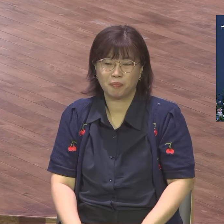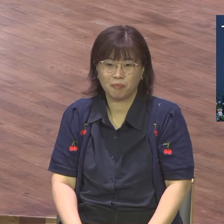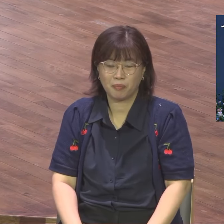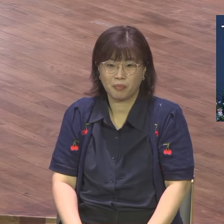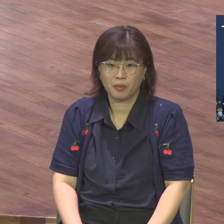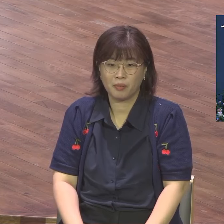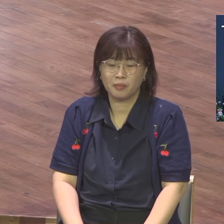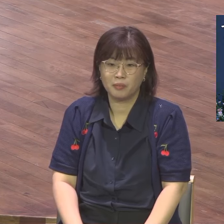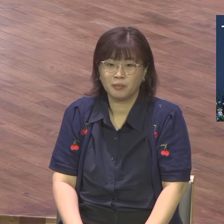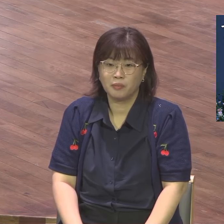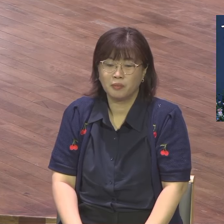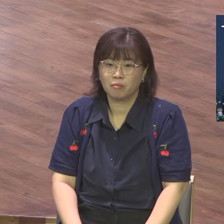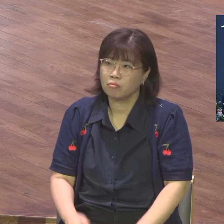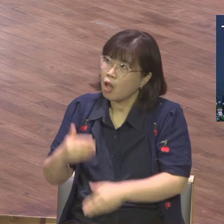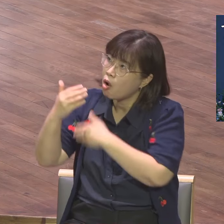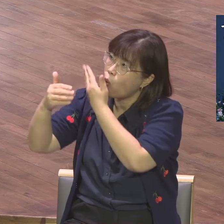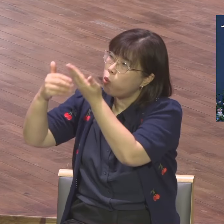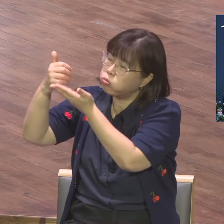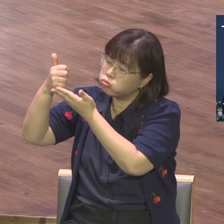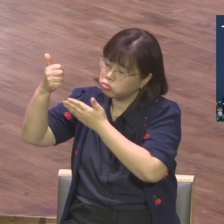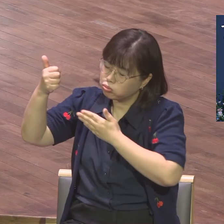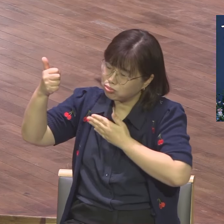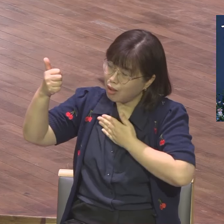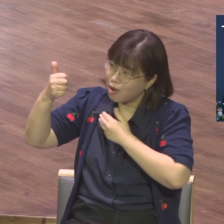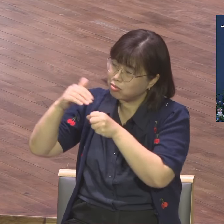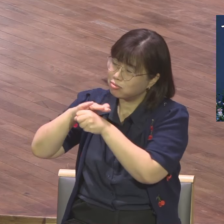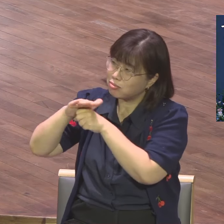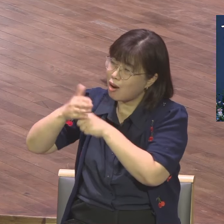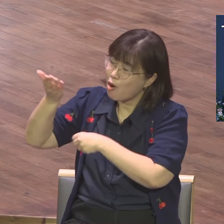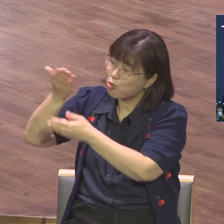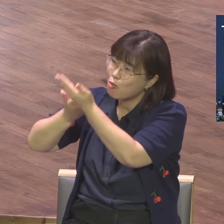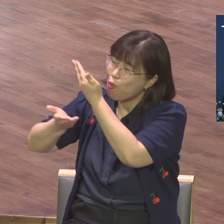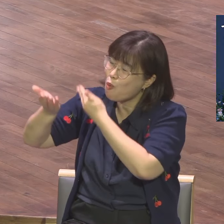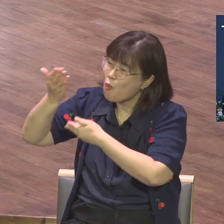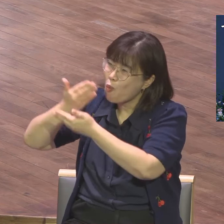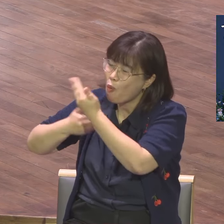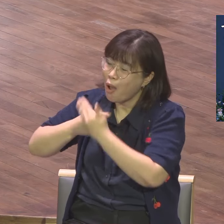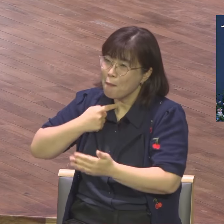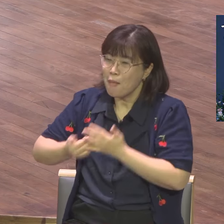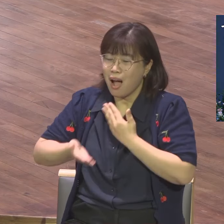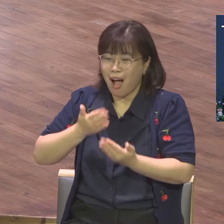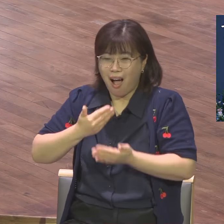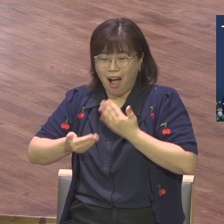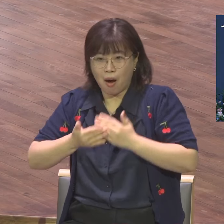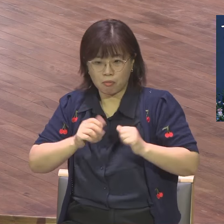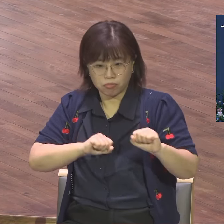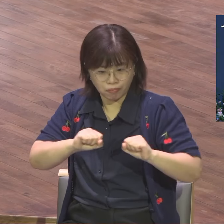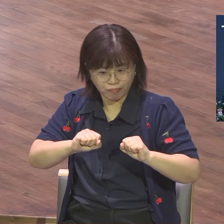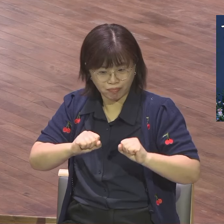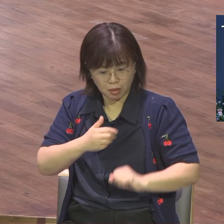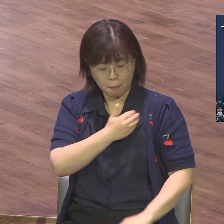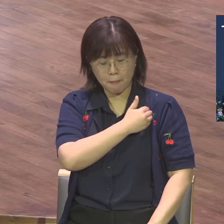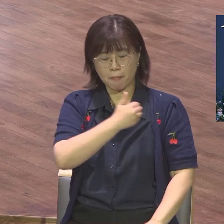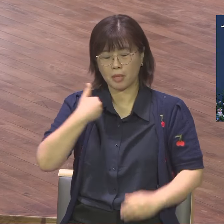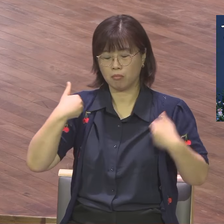날마다 뭐요, 하나님이 나를 사랑하시는 처음이고 증거 있는 사람들은요 생동감 있고 자신감 있어요.